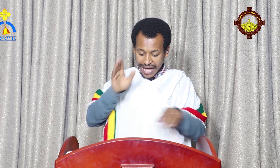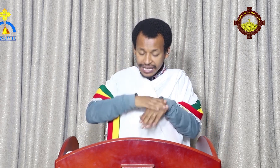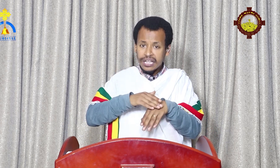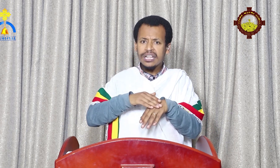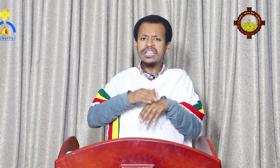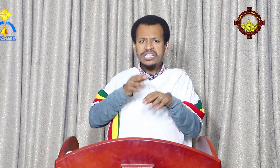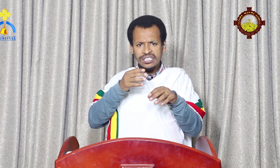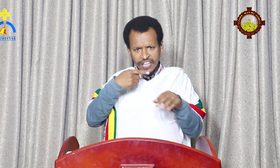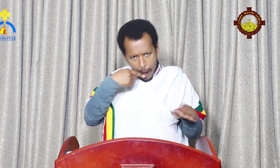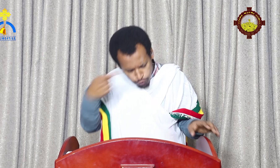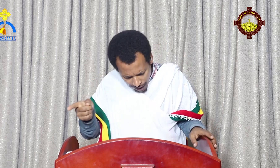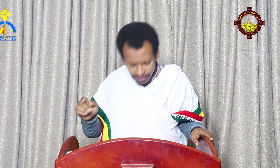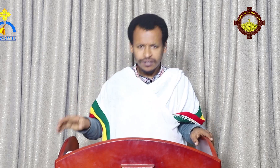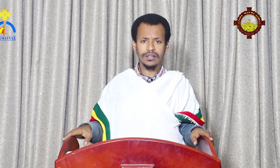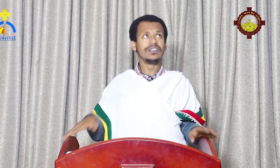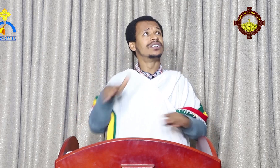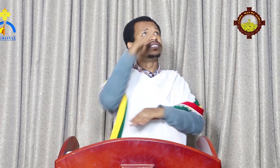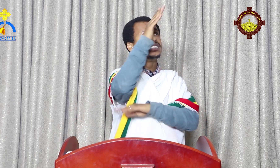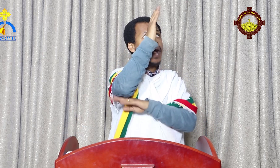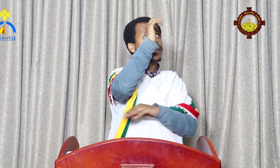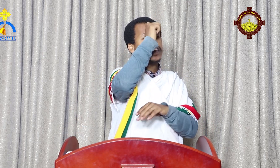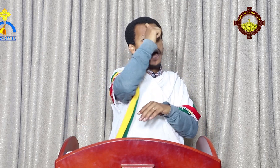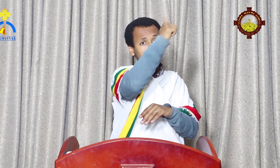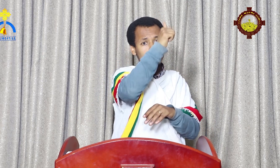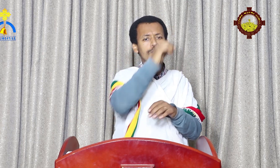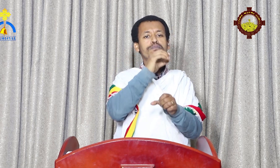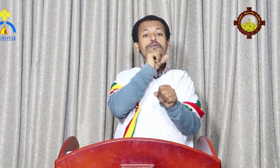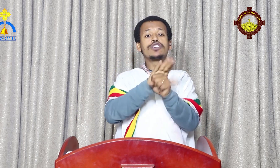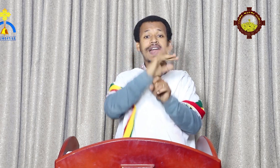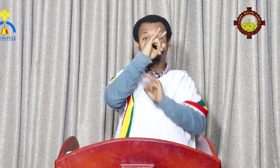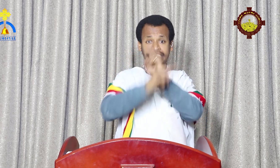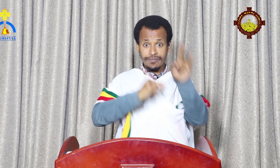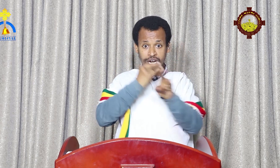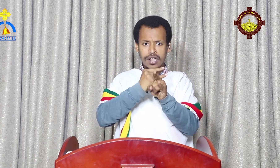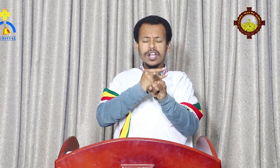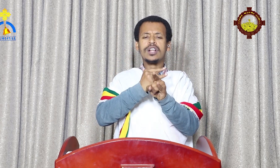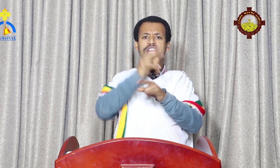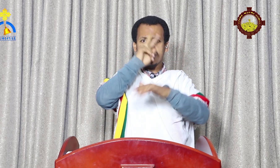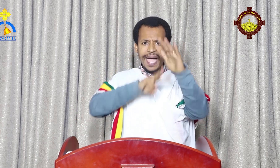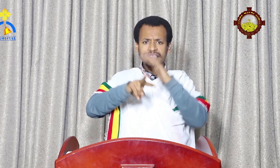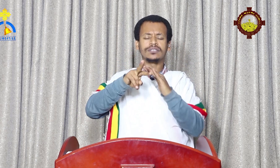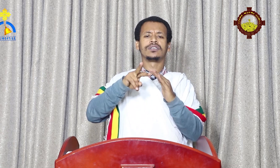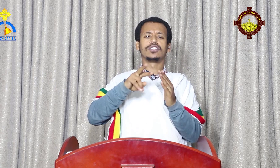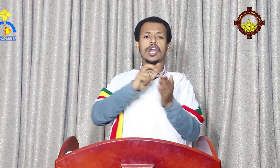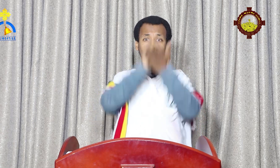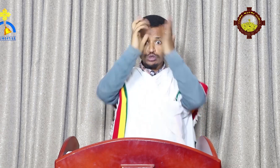ላይ ተናግሯል። እግዚአብሔር ራሱ በብሉይ ኪዳን ዘመን ለነቢያት